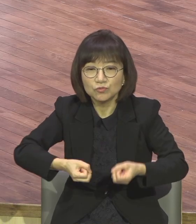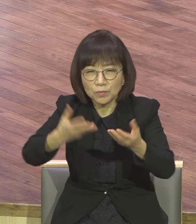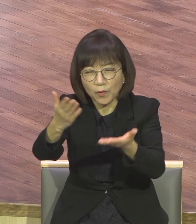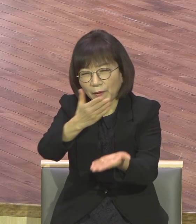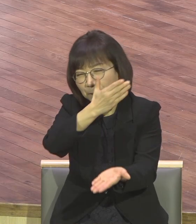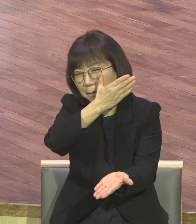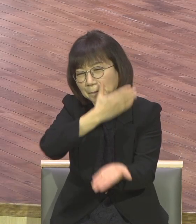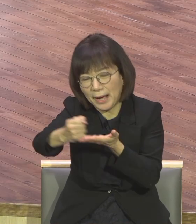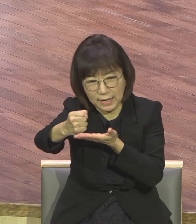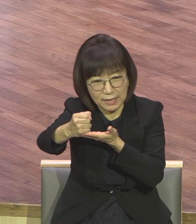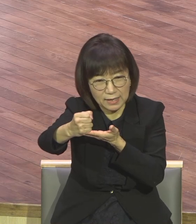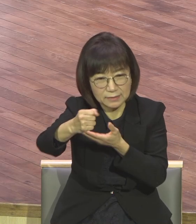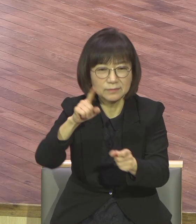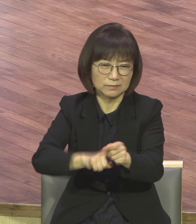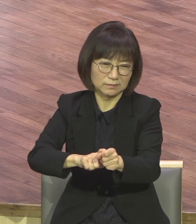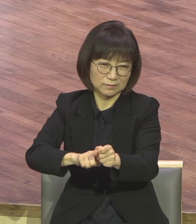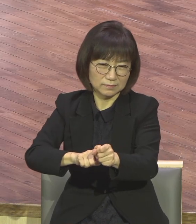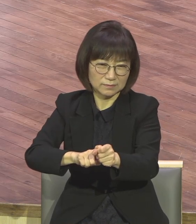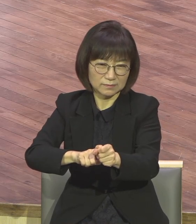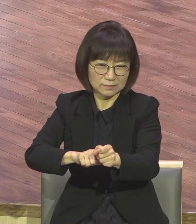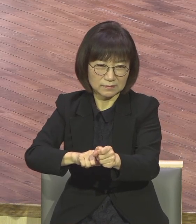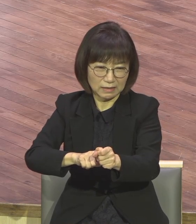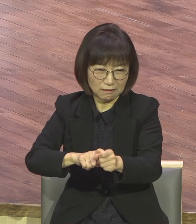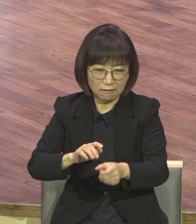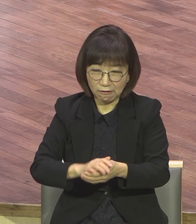하나도 사용하지 않고 누리지